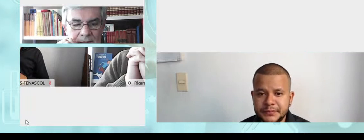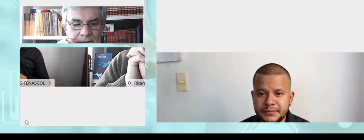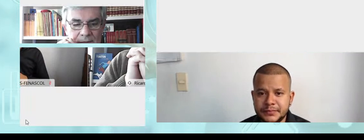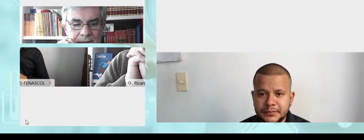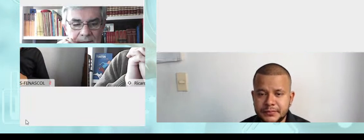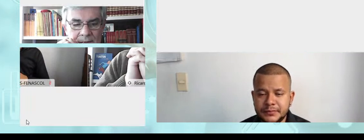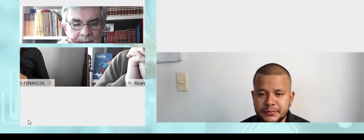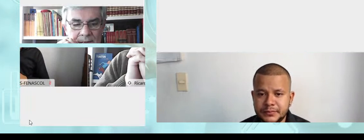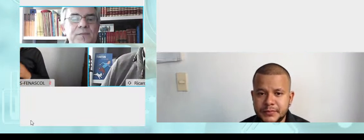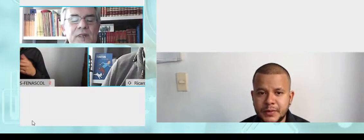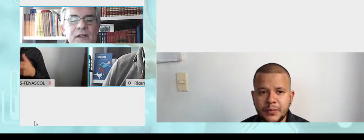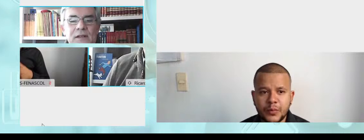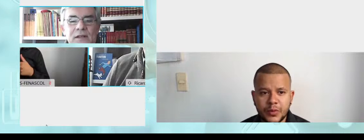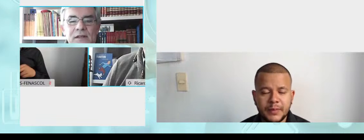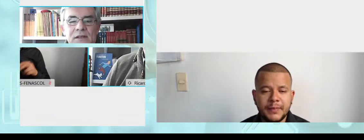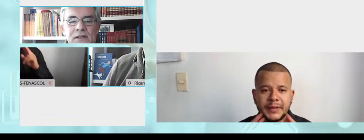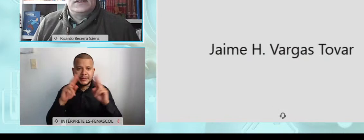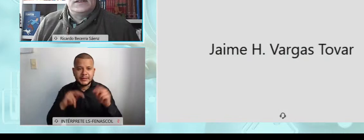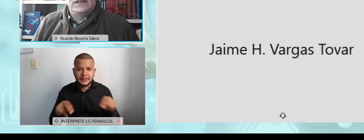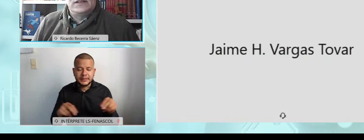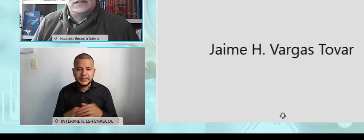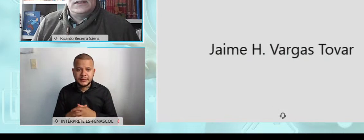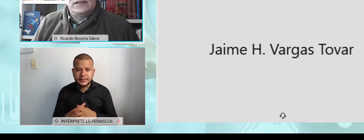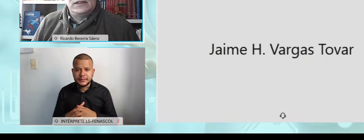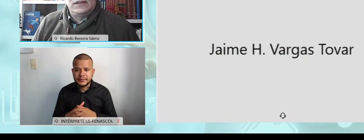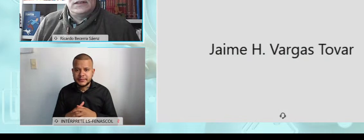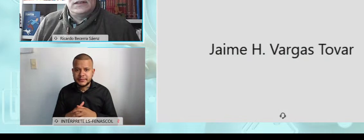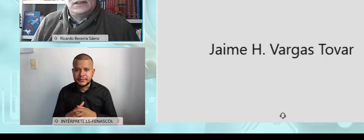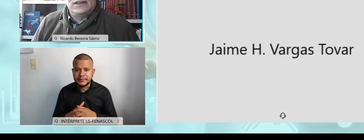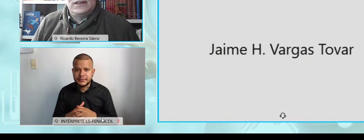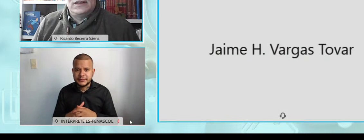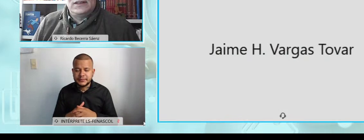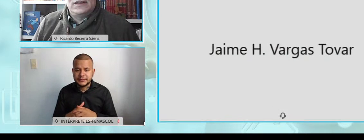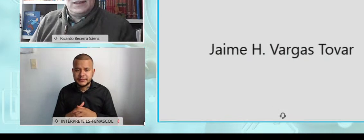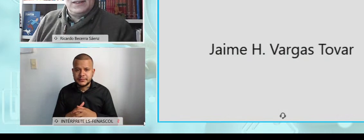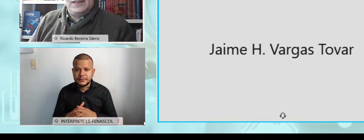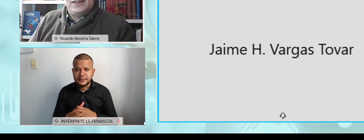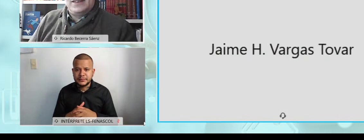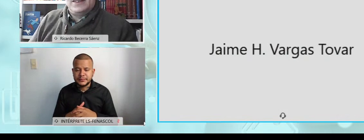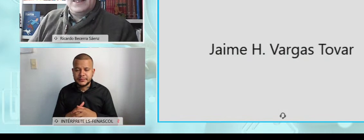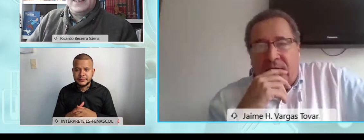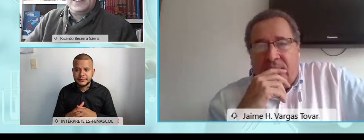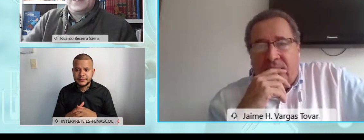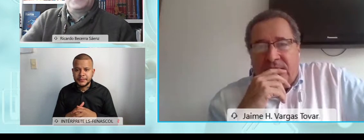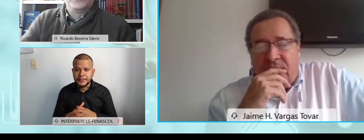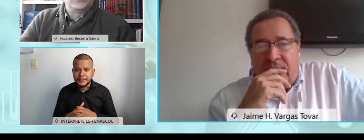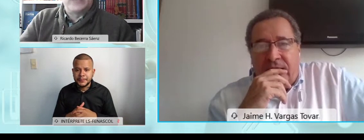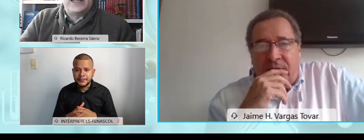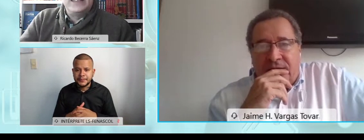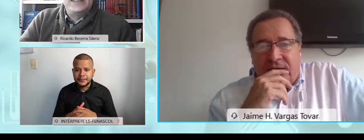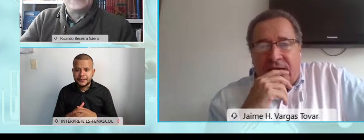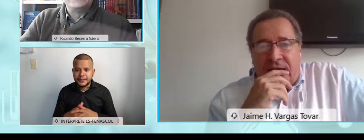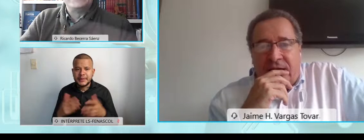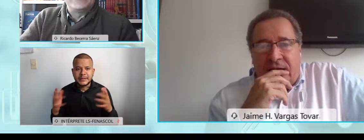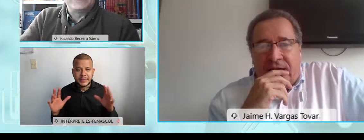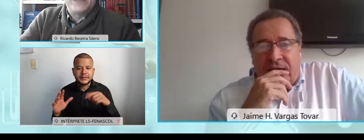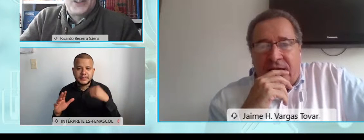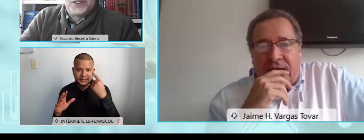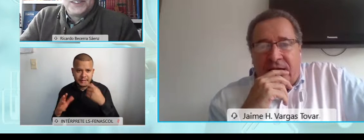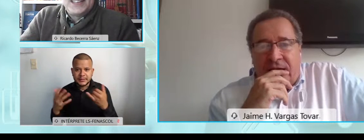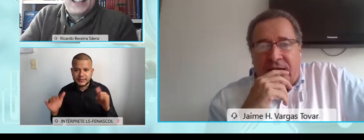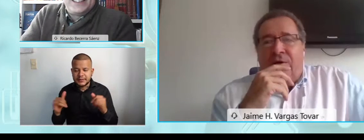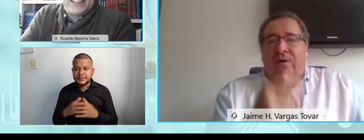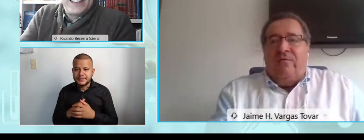Continuemos. Jaime, mira. No, pero aquí me aparece mi video, sí, mi cámara aparece, mi imagen. Ya te